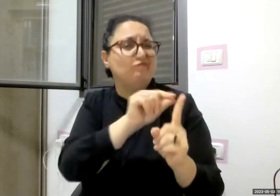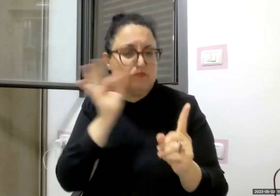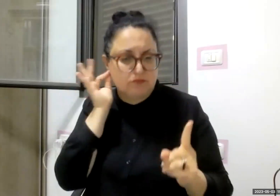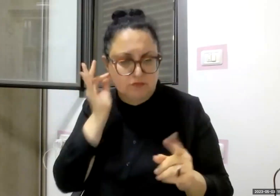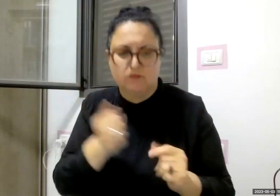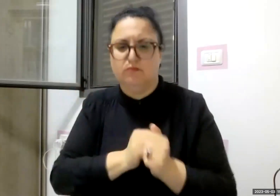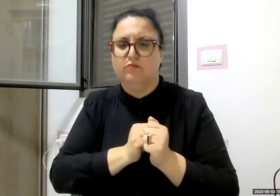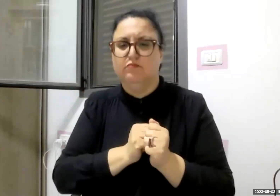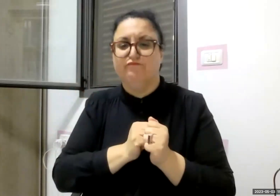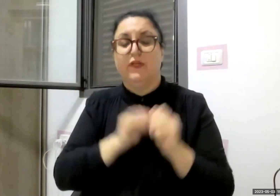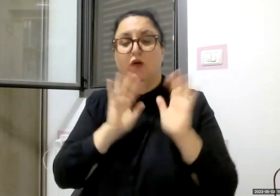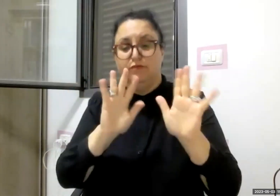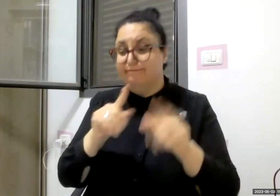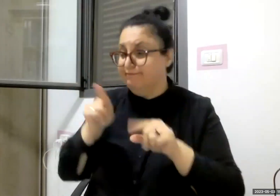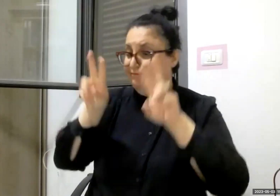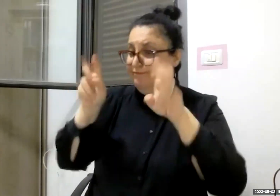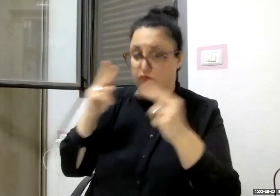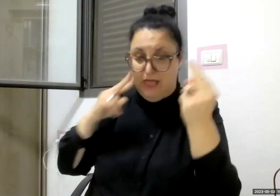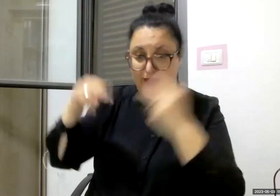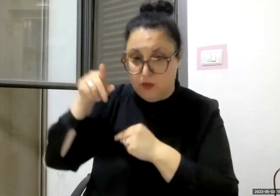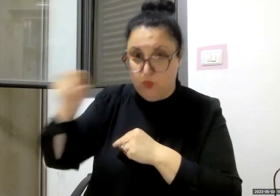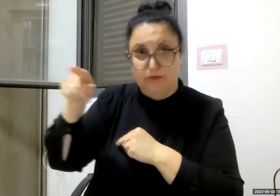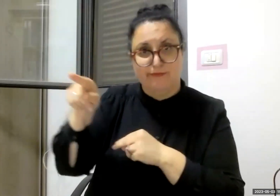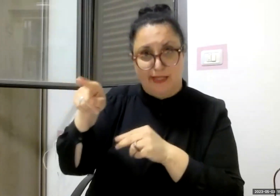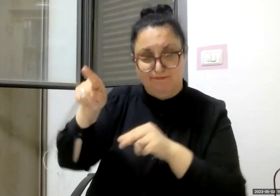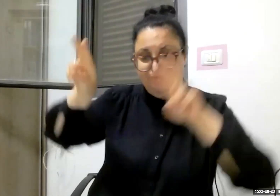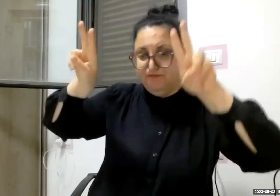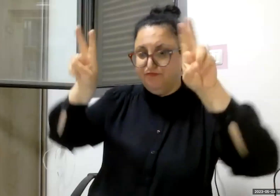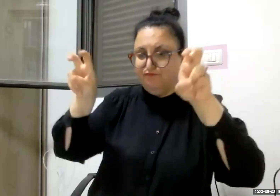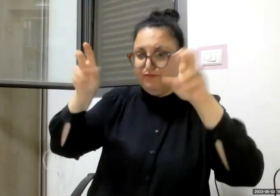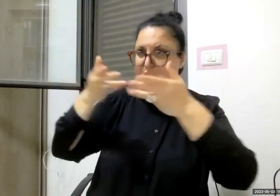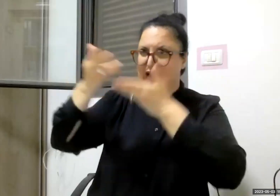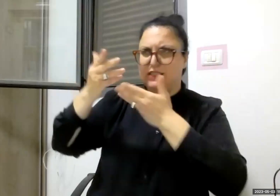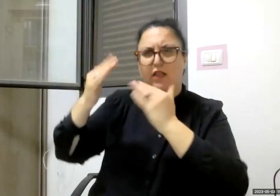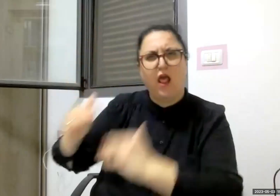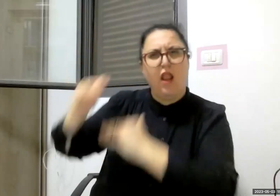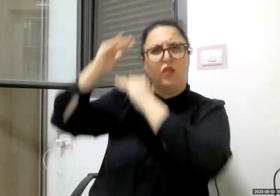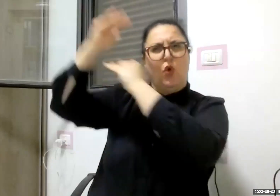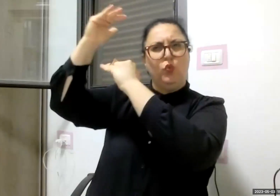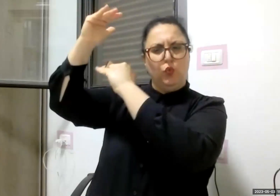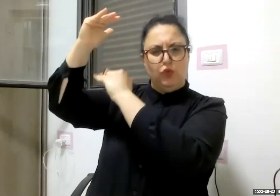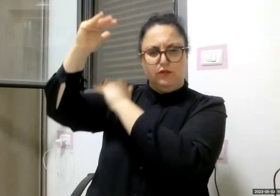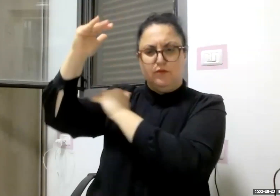השמיעתנות היא בעצם